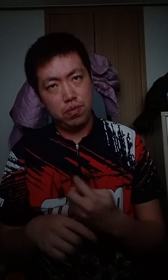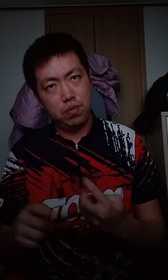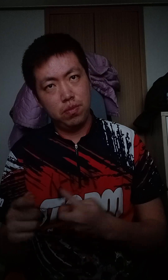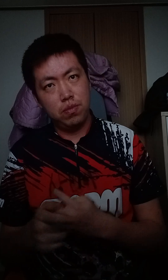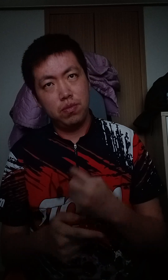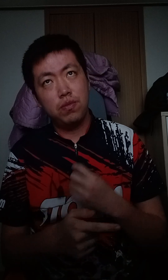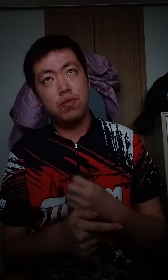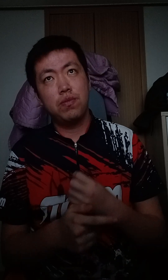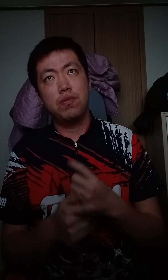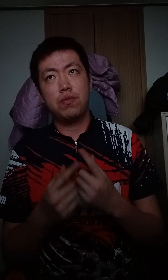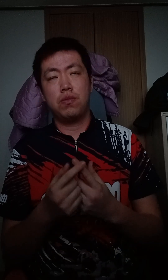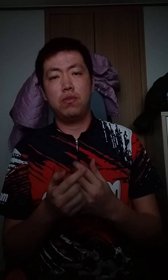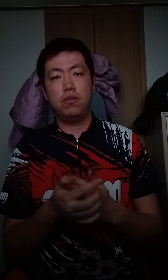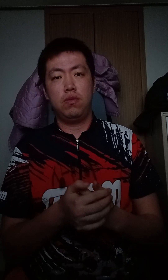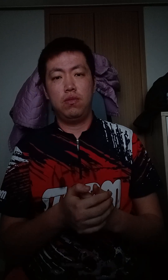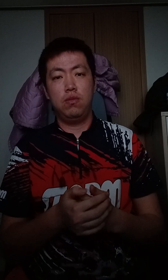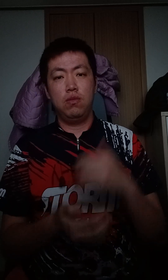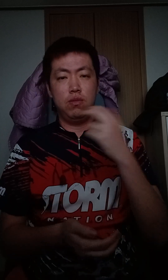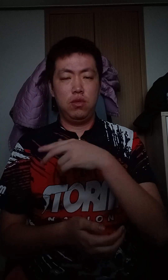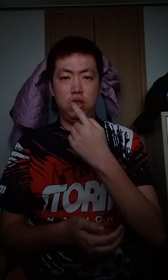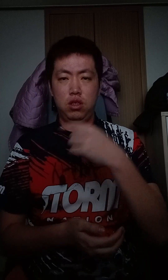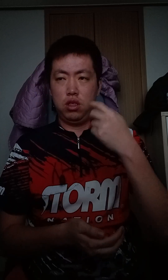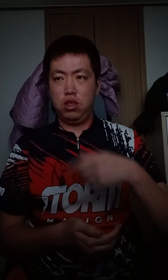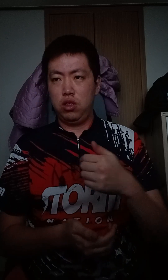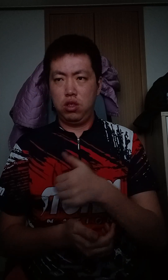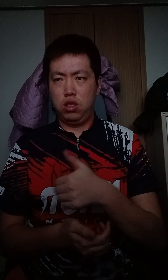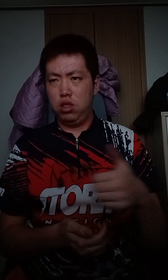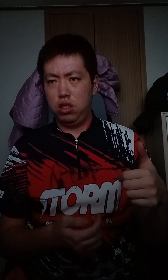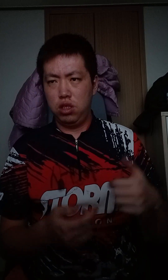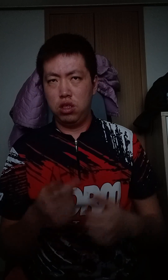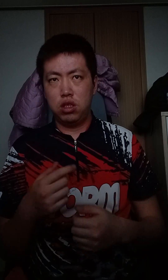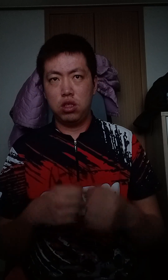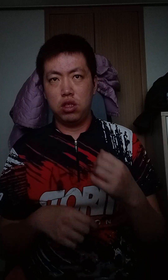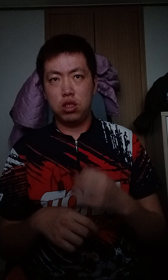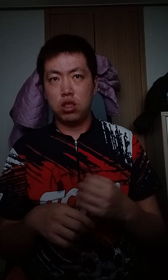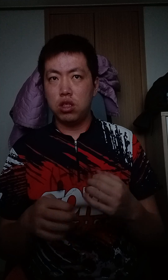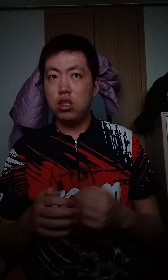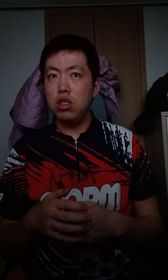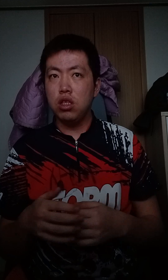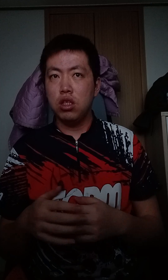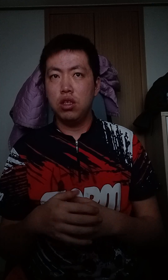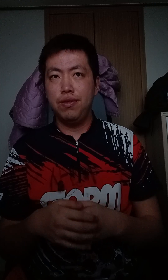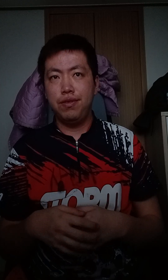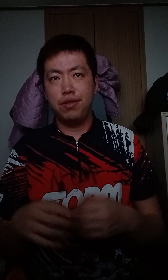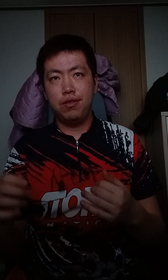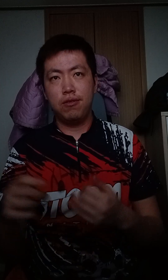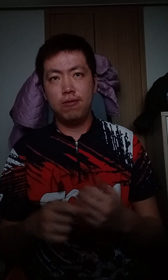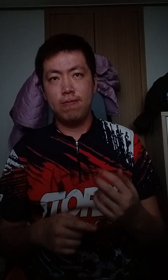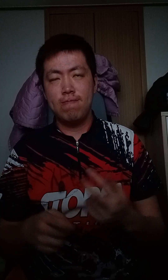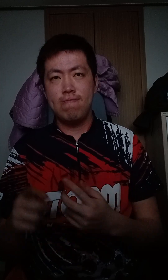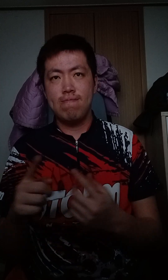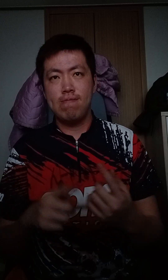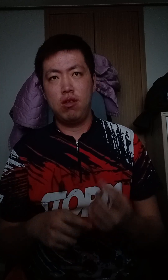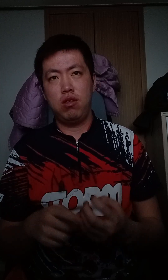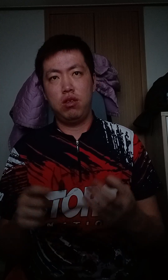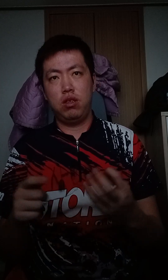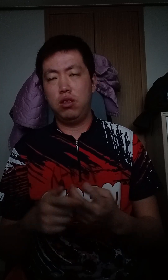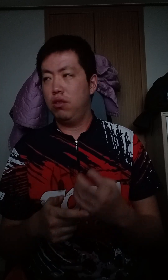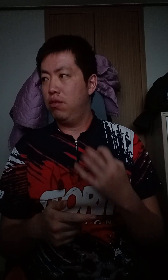것들이 뭔가 본인 스스로가 만족하지 못하기 때문에 저런 것을 하나의 어떤 그 자기 취미생활 비슷하게 하고 난